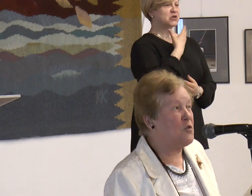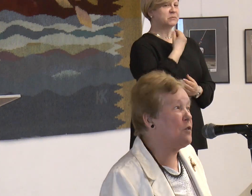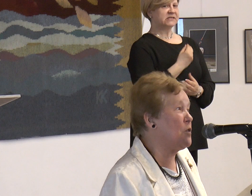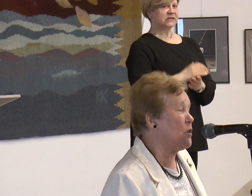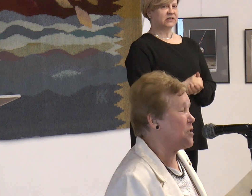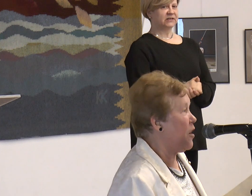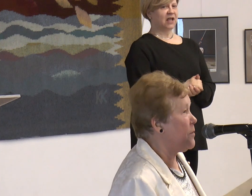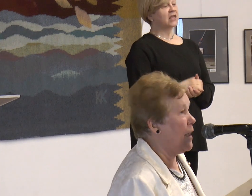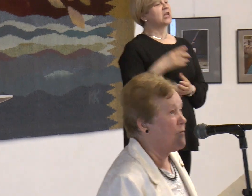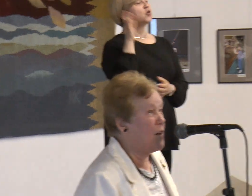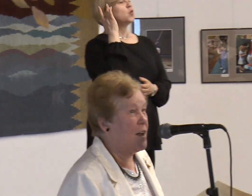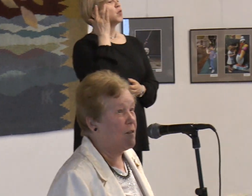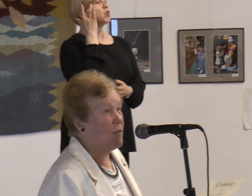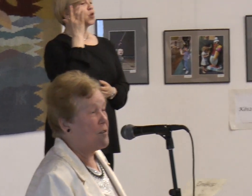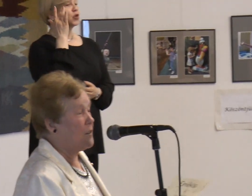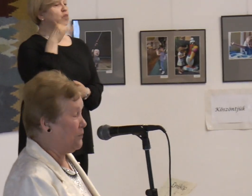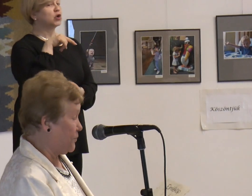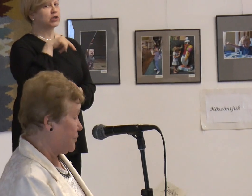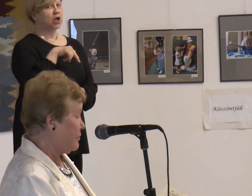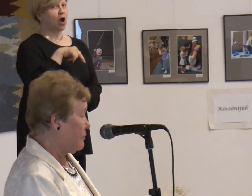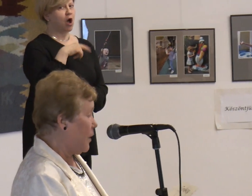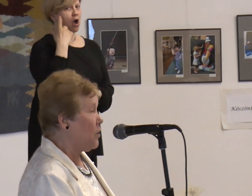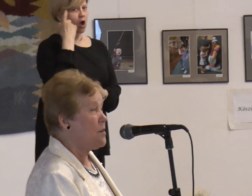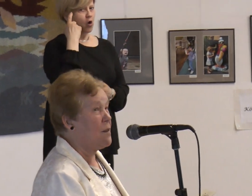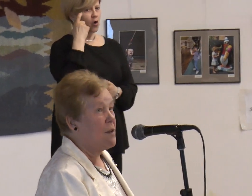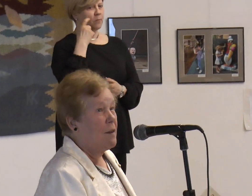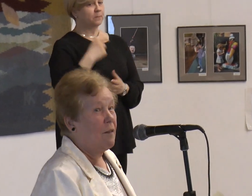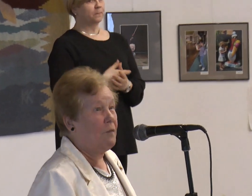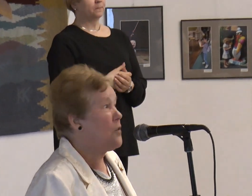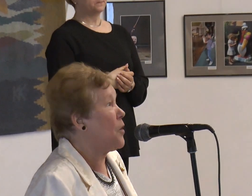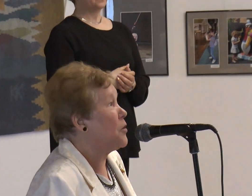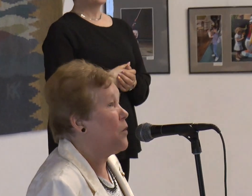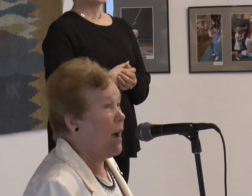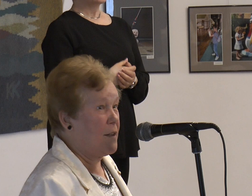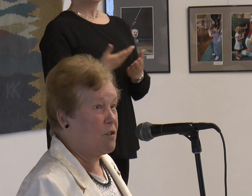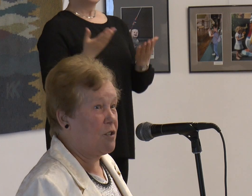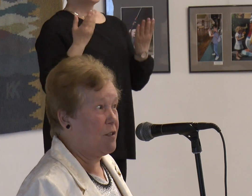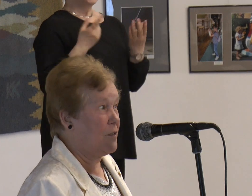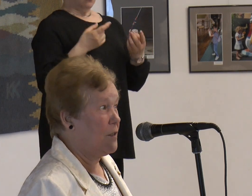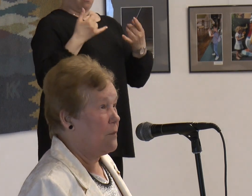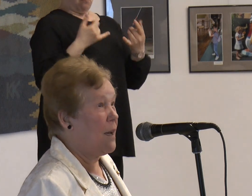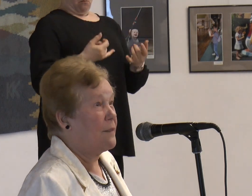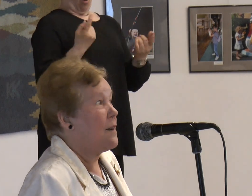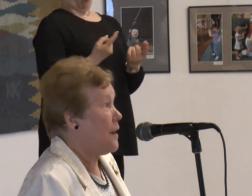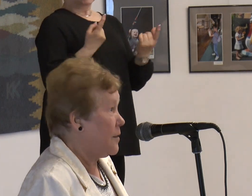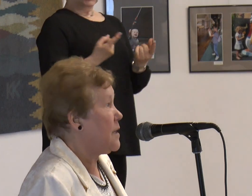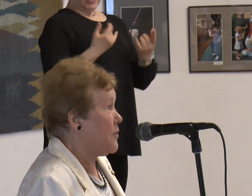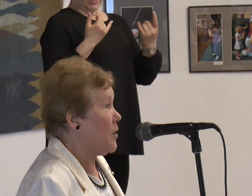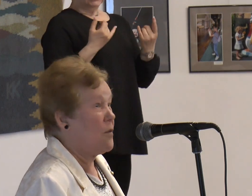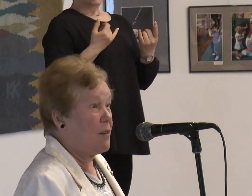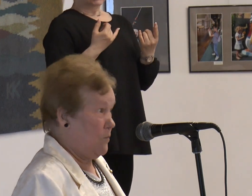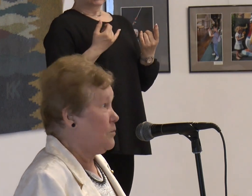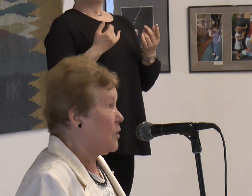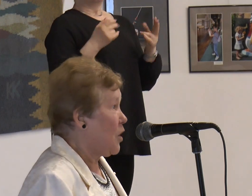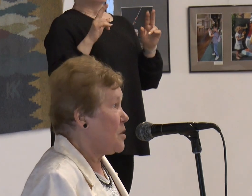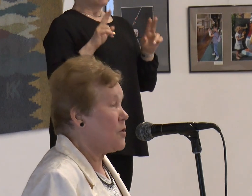Hát én úgy gondoltam ebben, hogy nagyon aktuális, mert tényleg így van,